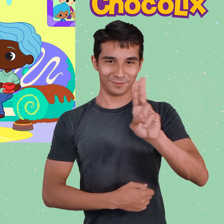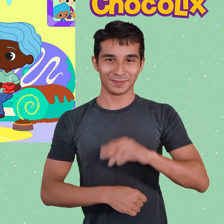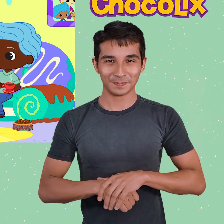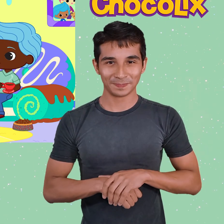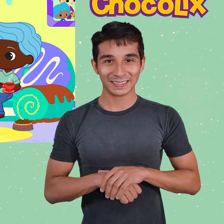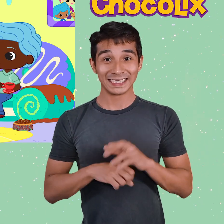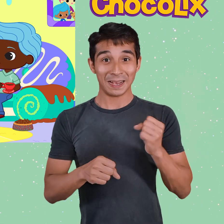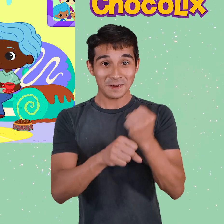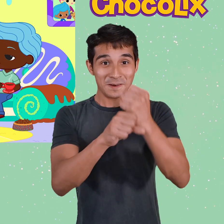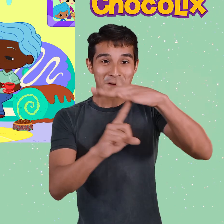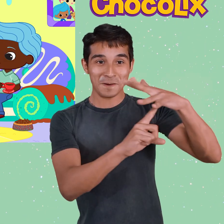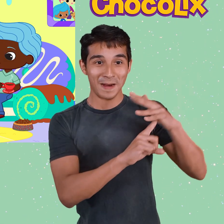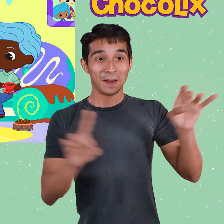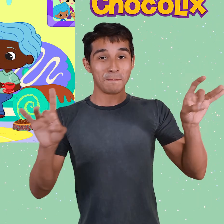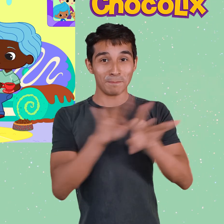também.